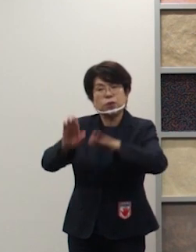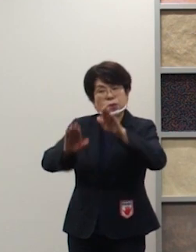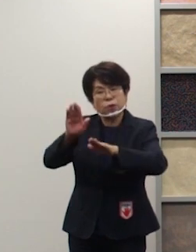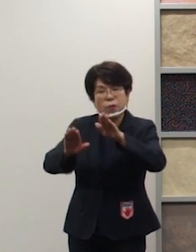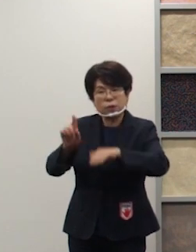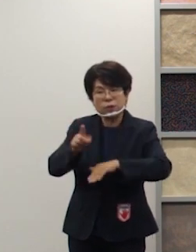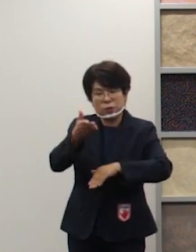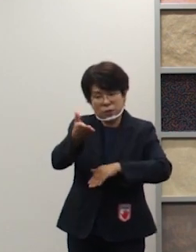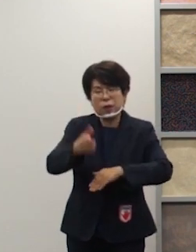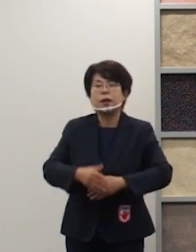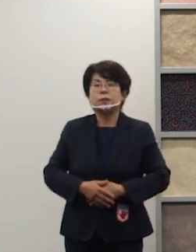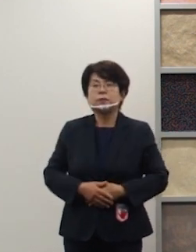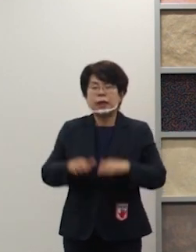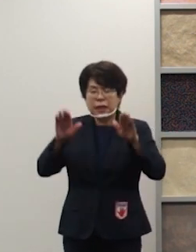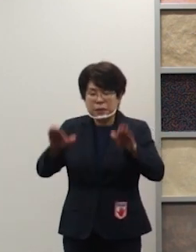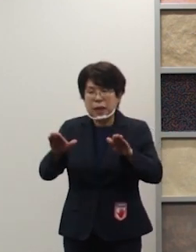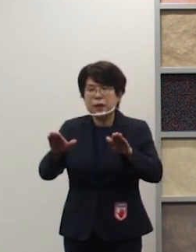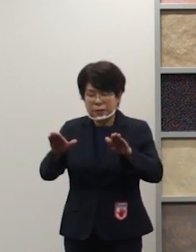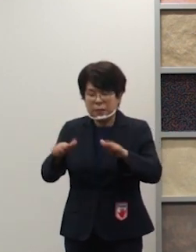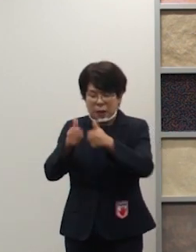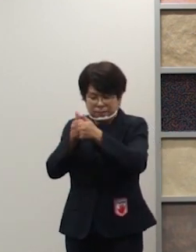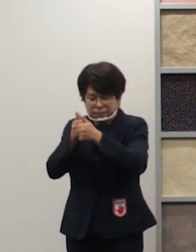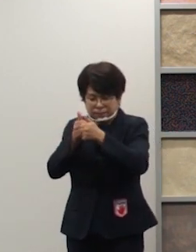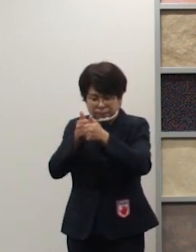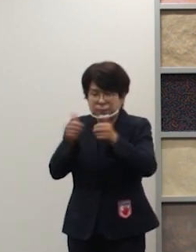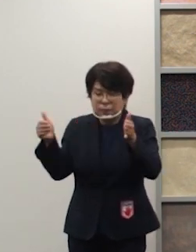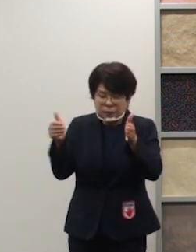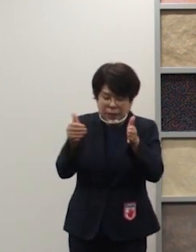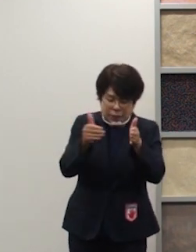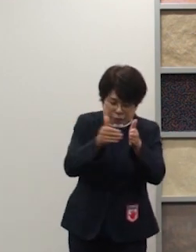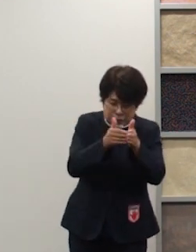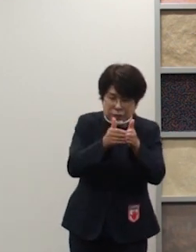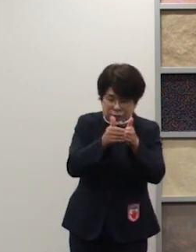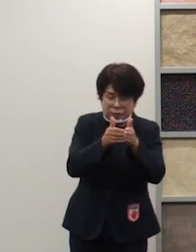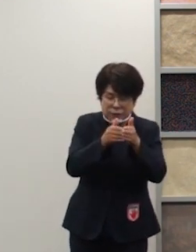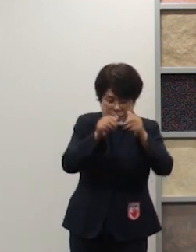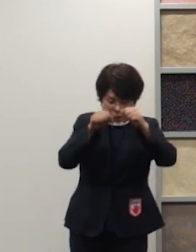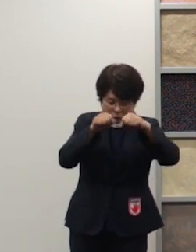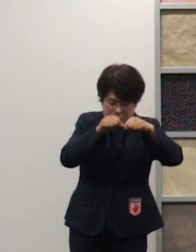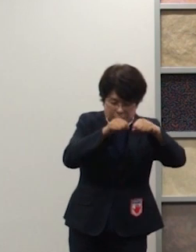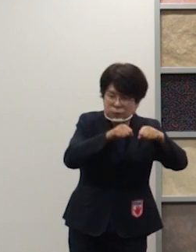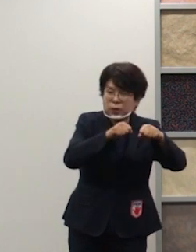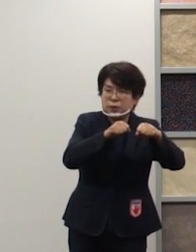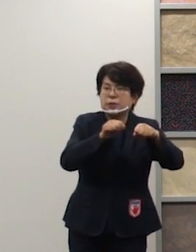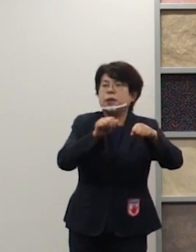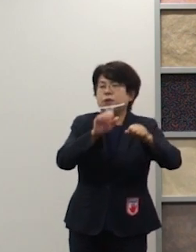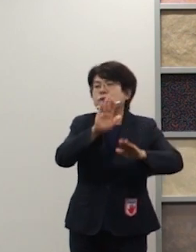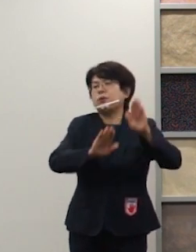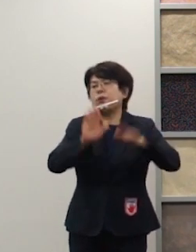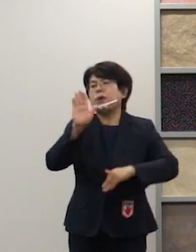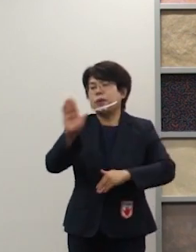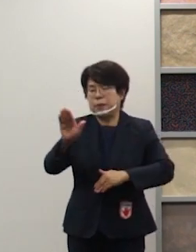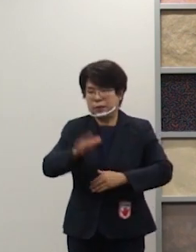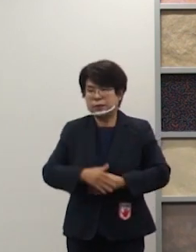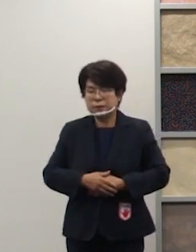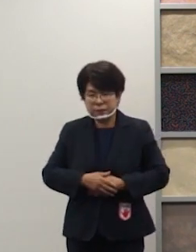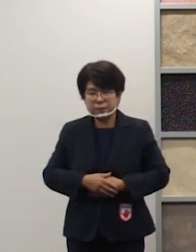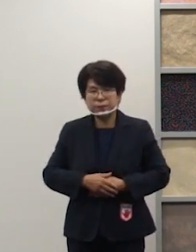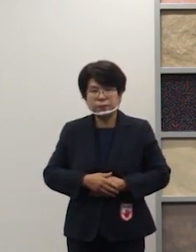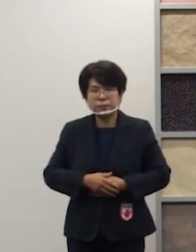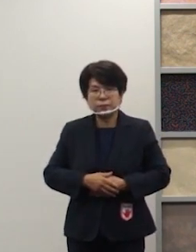詰めの段階だと思います。あ、思いますというか、最終の詰めの段階で、その先ほどそのもうすでに